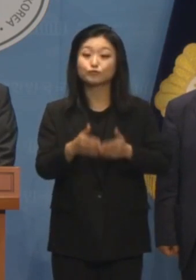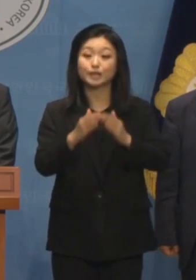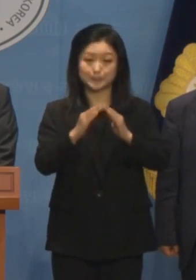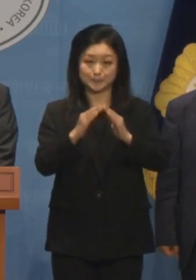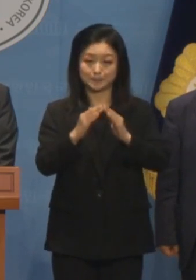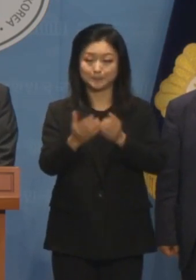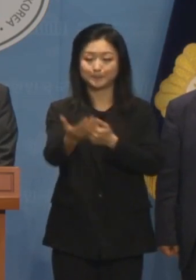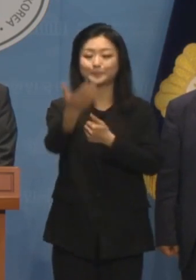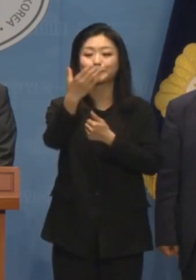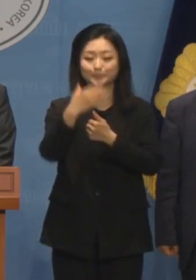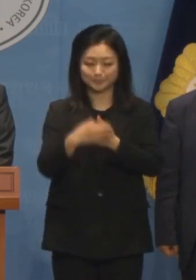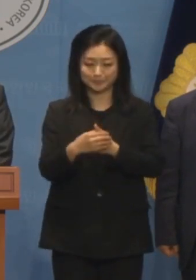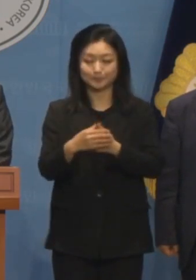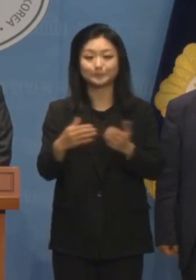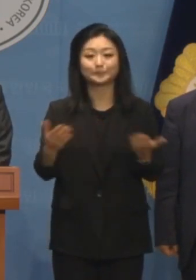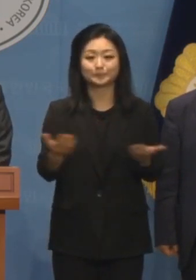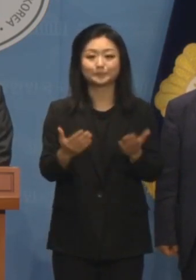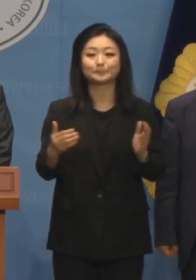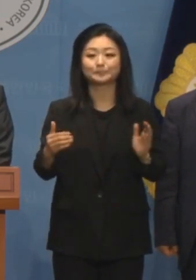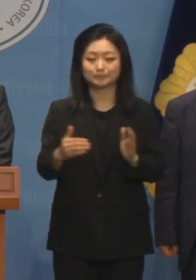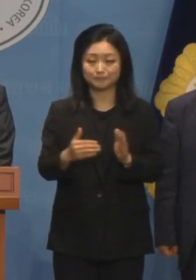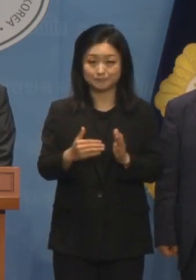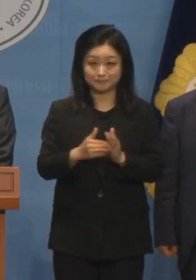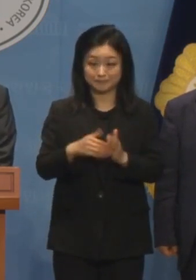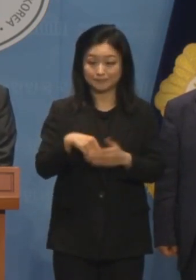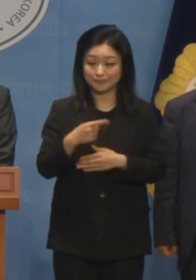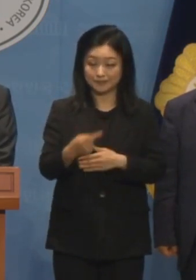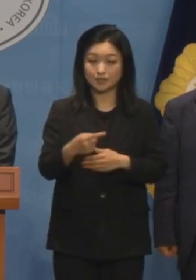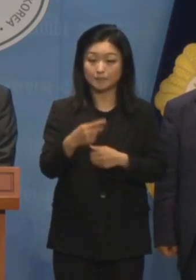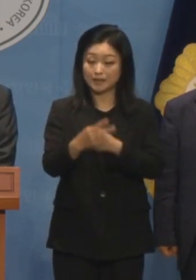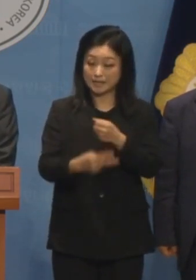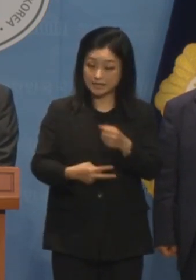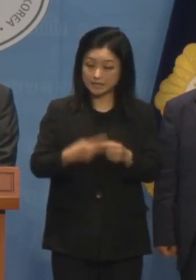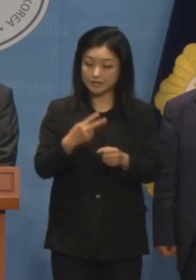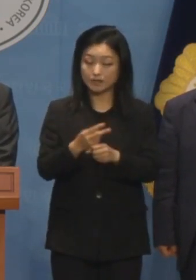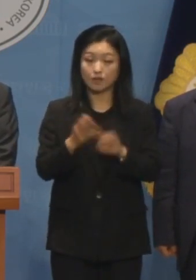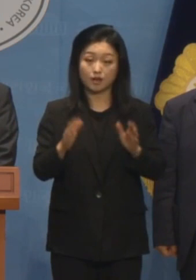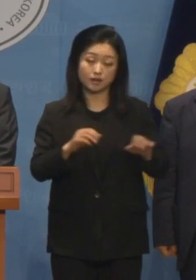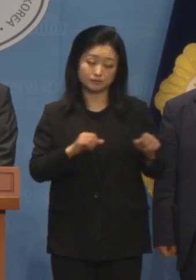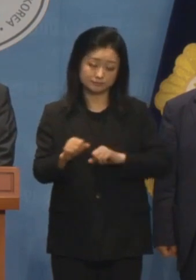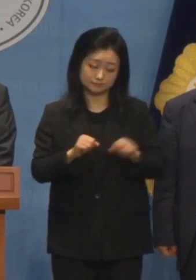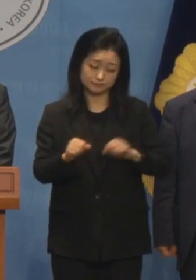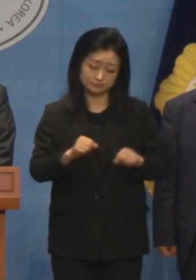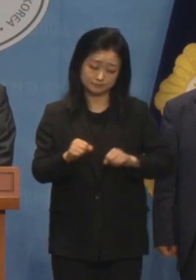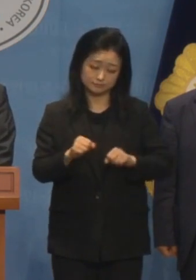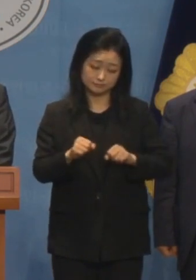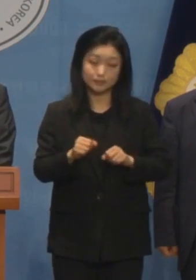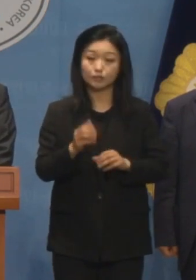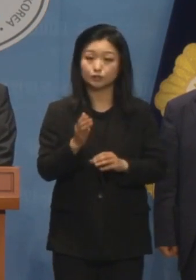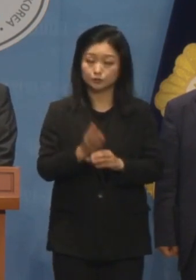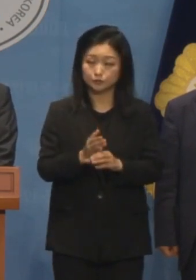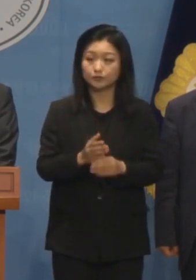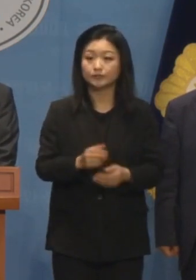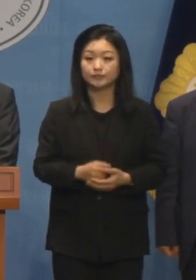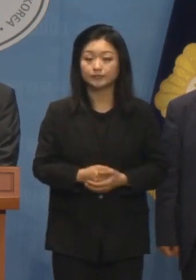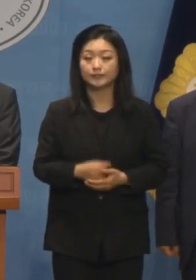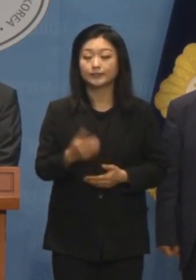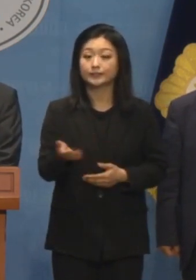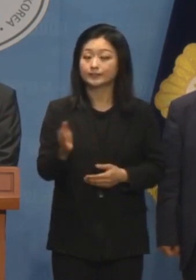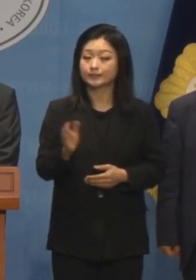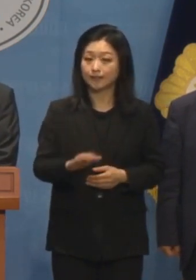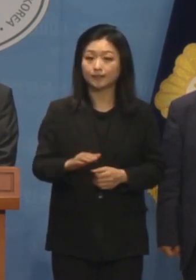수립하도록 그렇게 이제 임무를 부여받고 지난 2년 동안 활동을 해오고 있습니다.